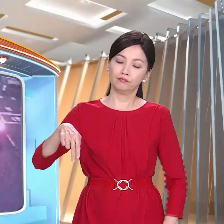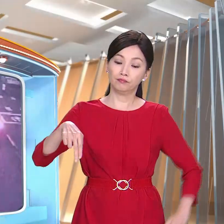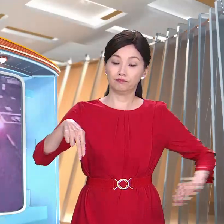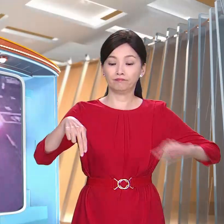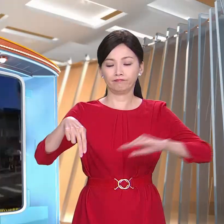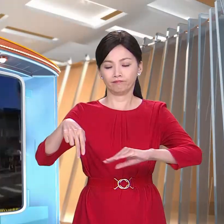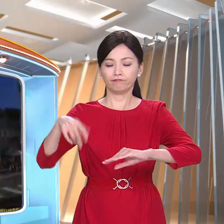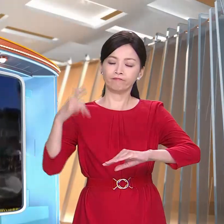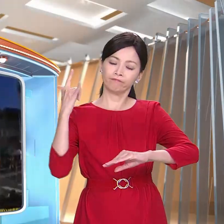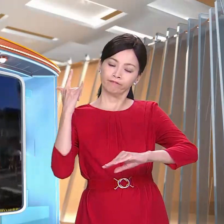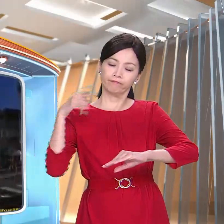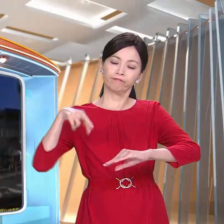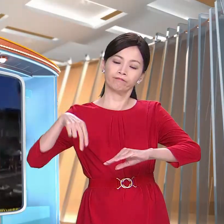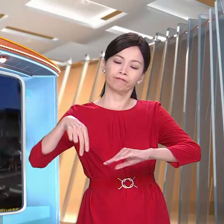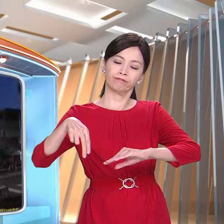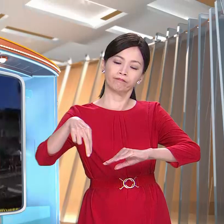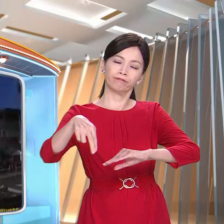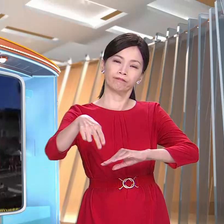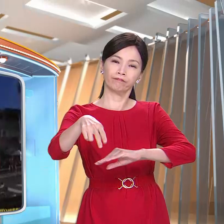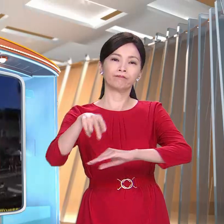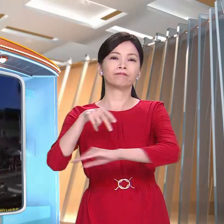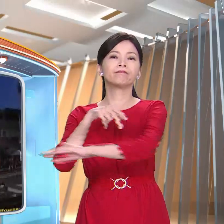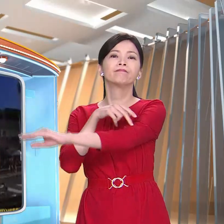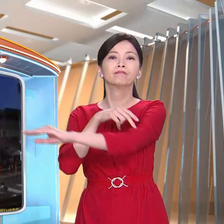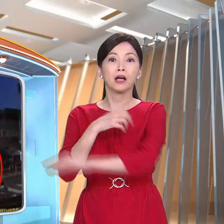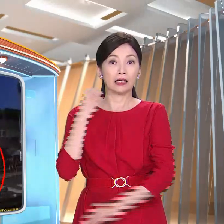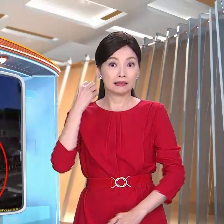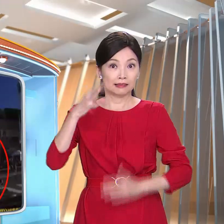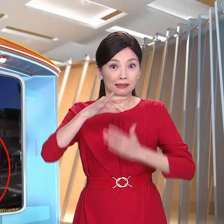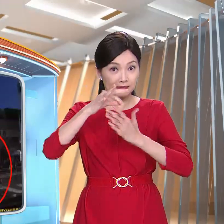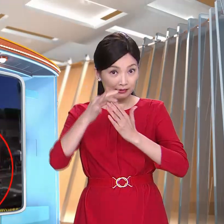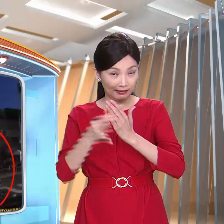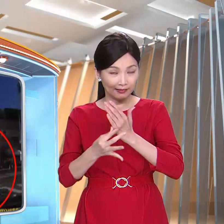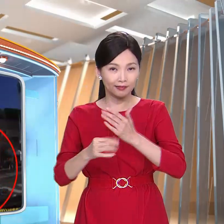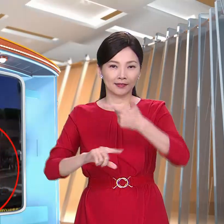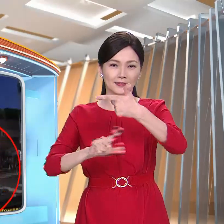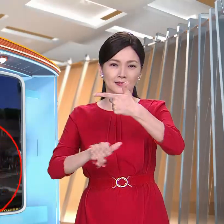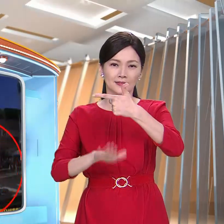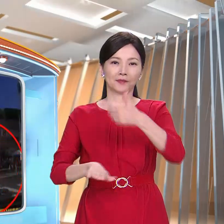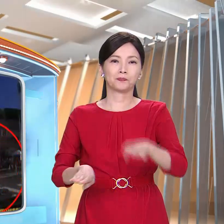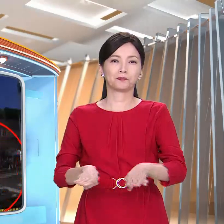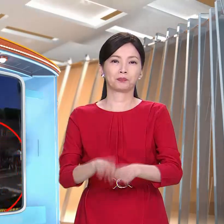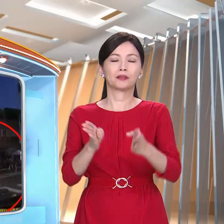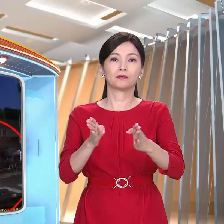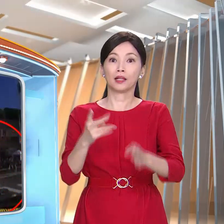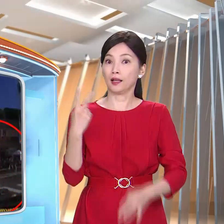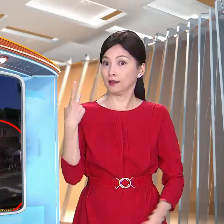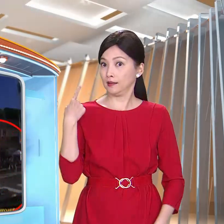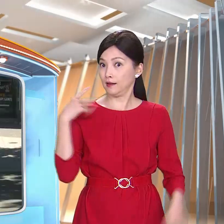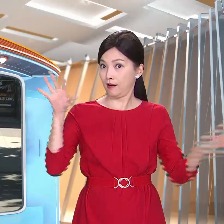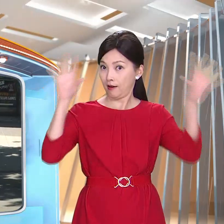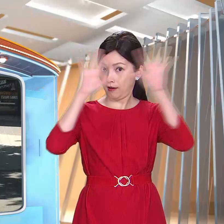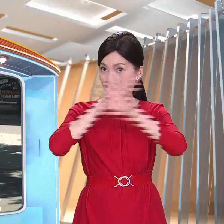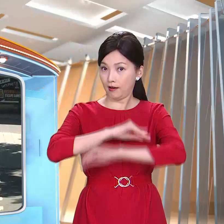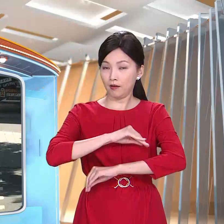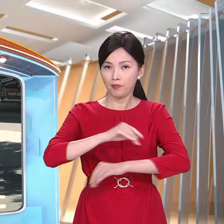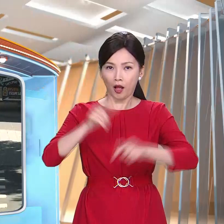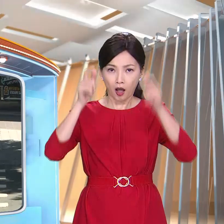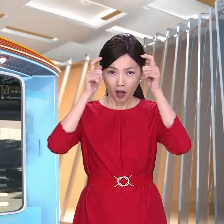停让行人的交通新制六月底上路，但是前天晚间在高雄冈山却发